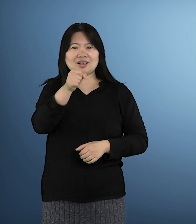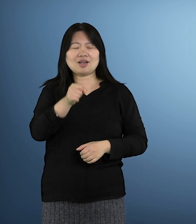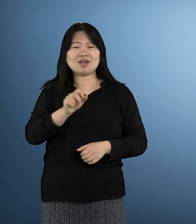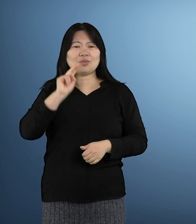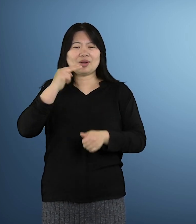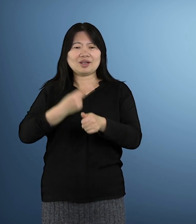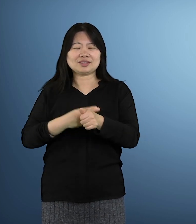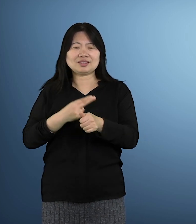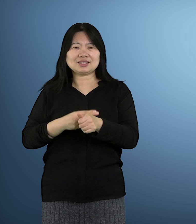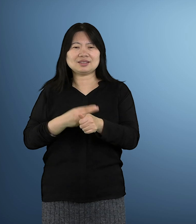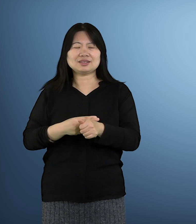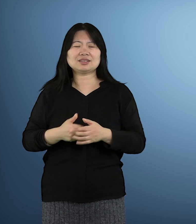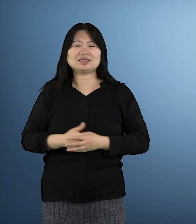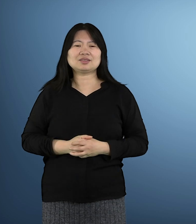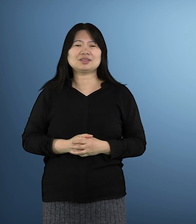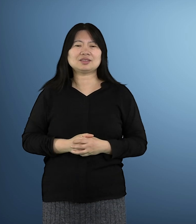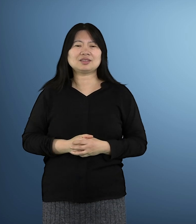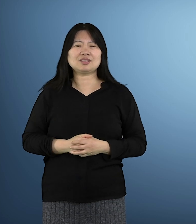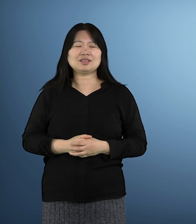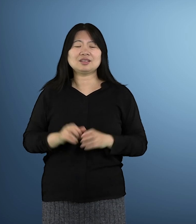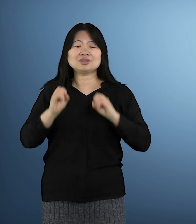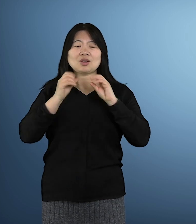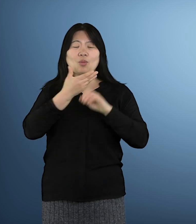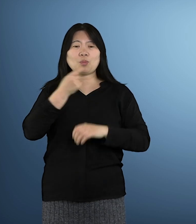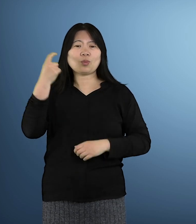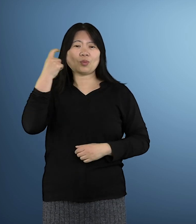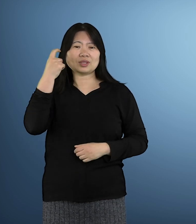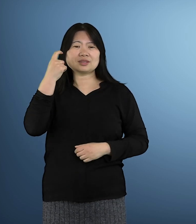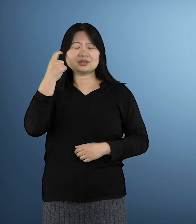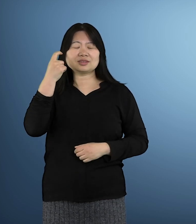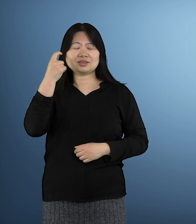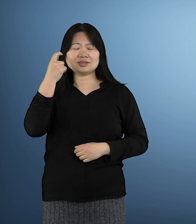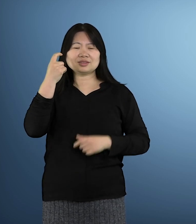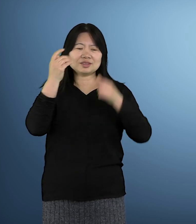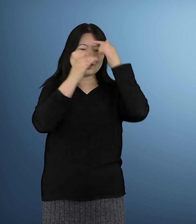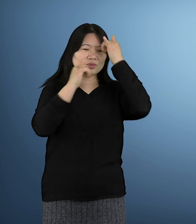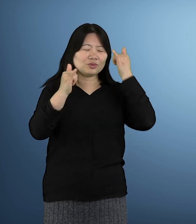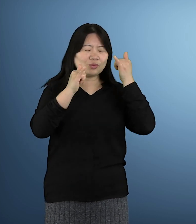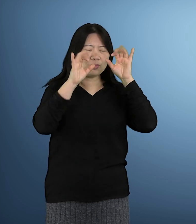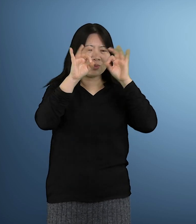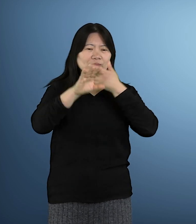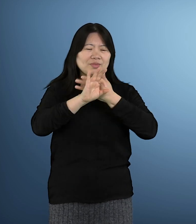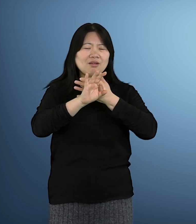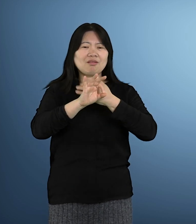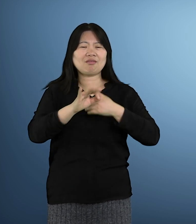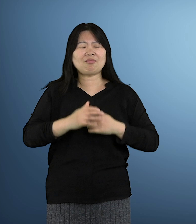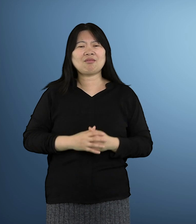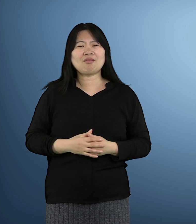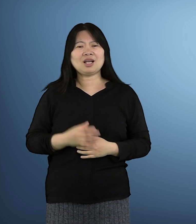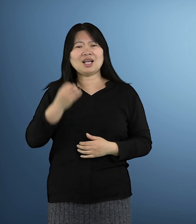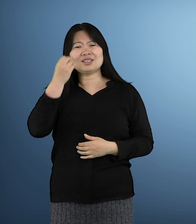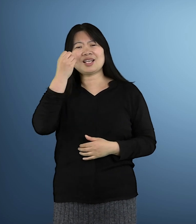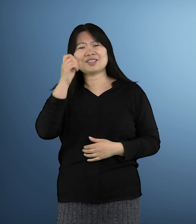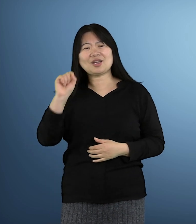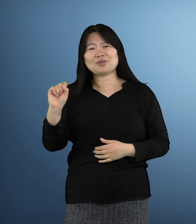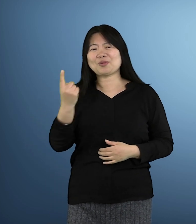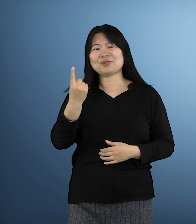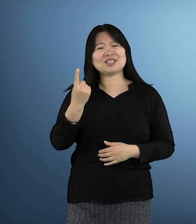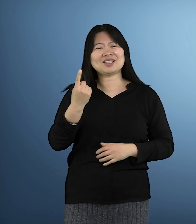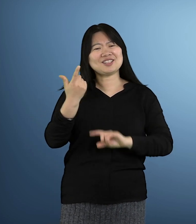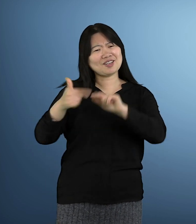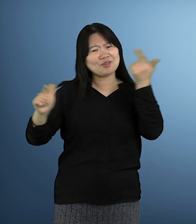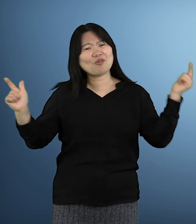바울 선생님이 전한 복음을 전하고 있는 성도들 가운데도 이상하게 동기가 또